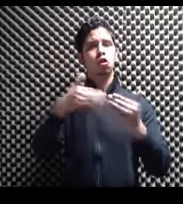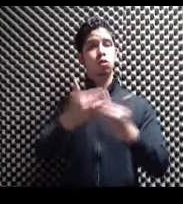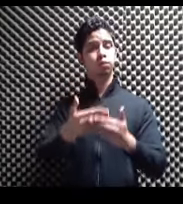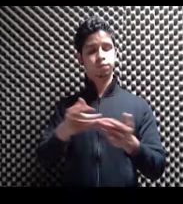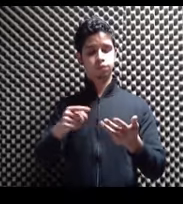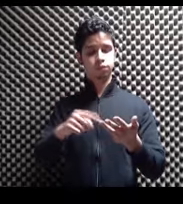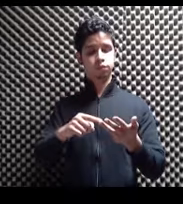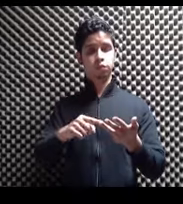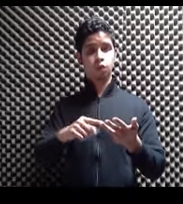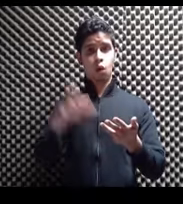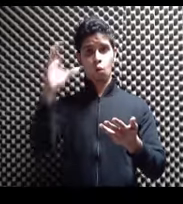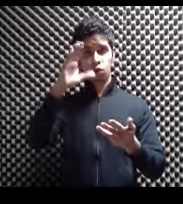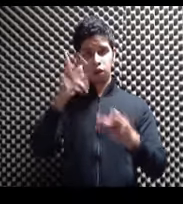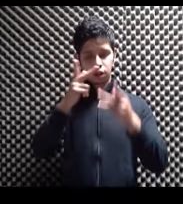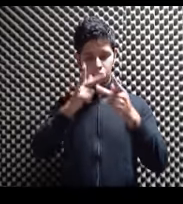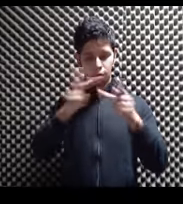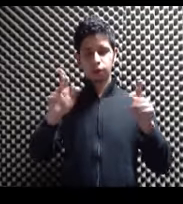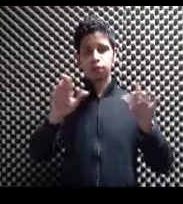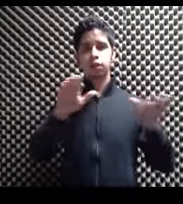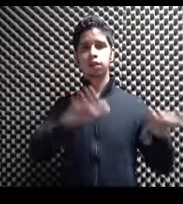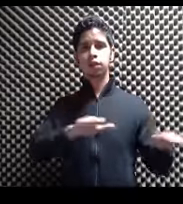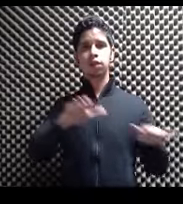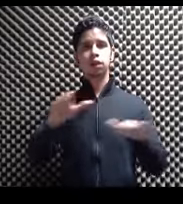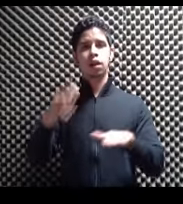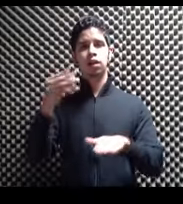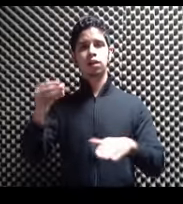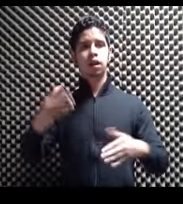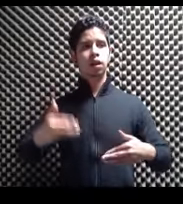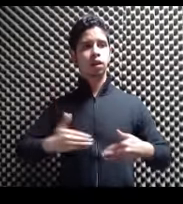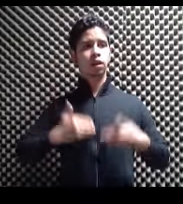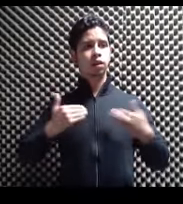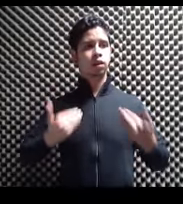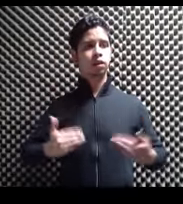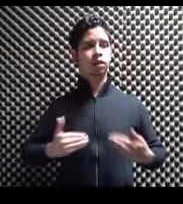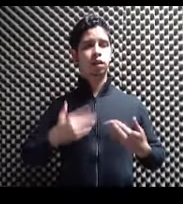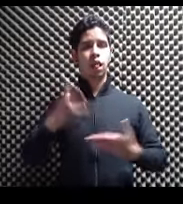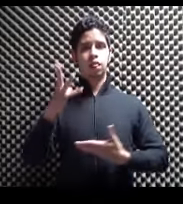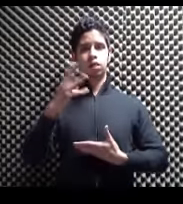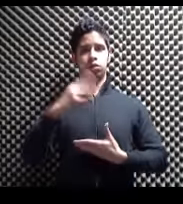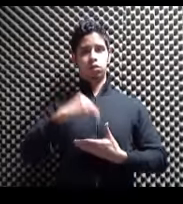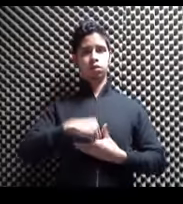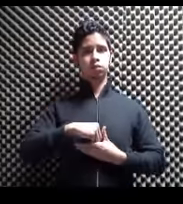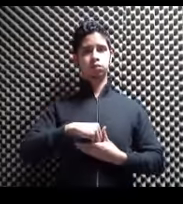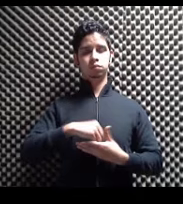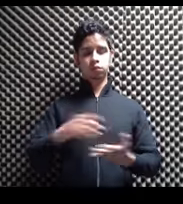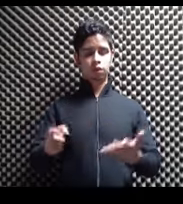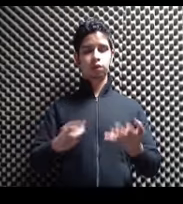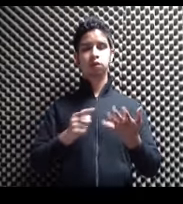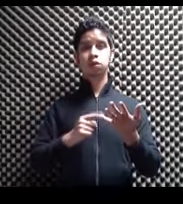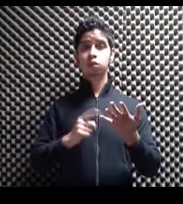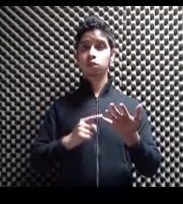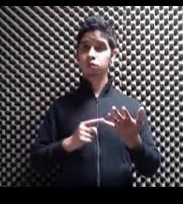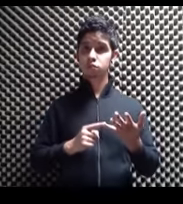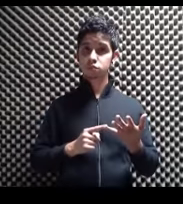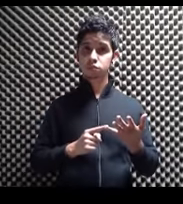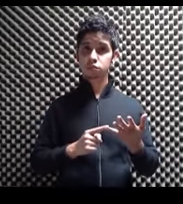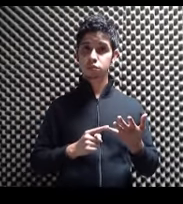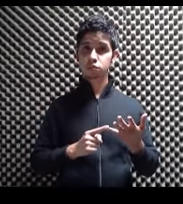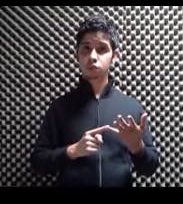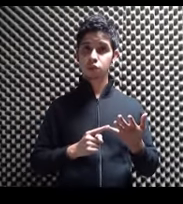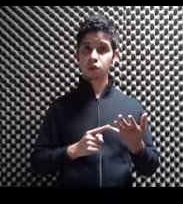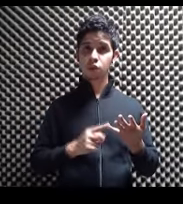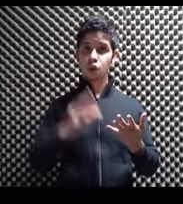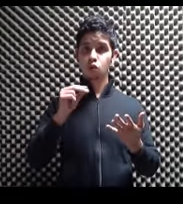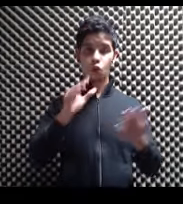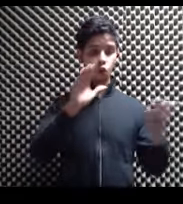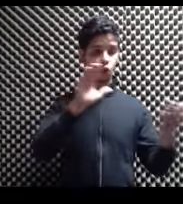tranquilidad y la alegría dentro de ti. 5. No compares tu vida con la de otros. Okay. O de